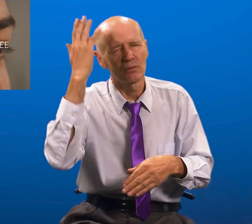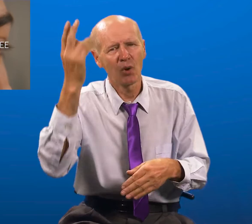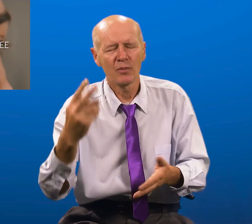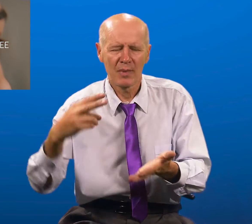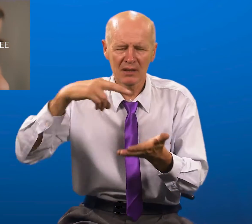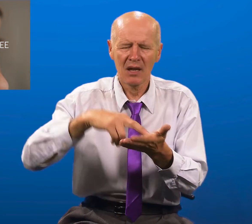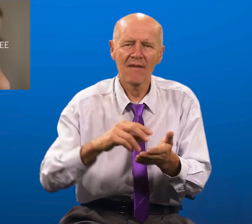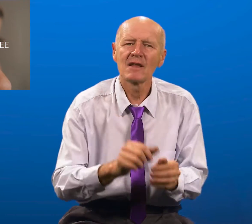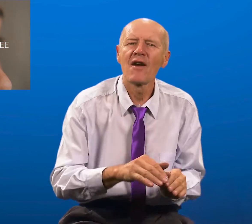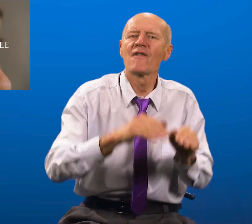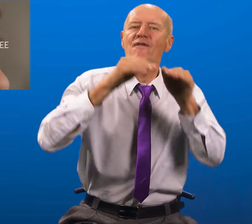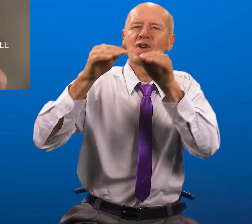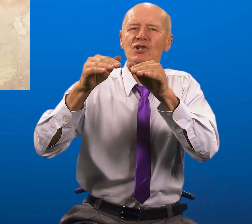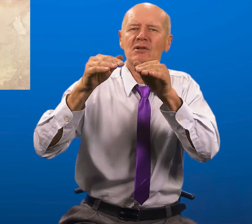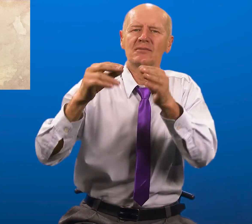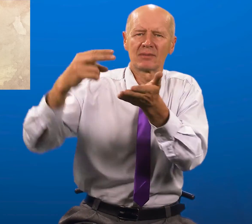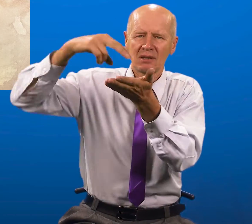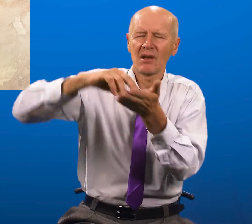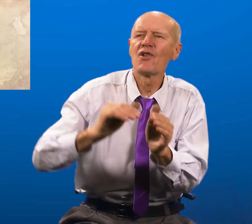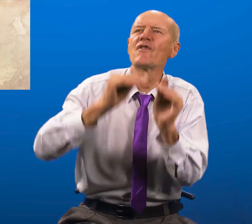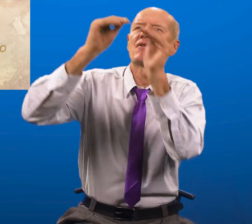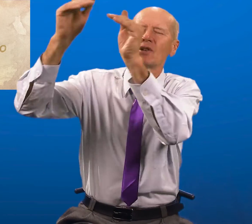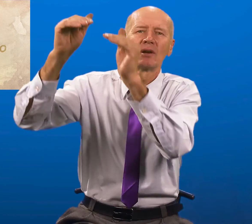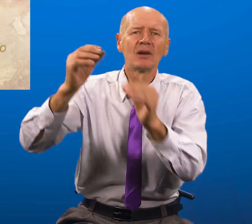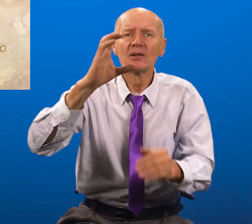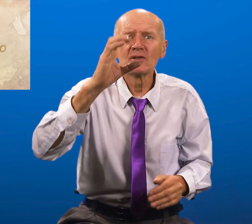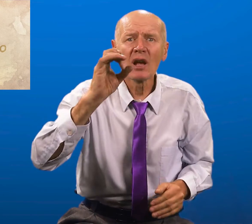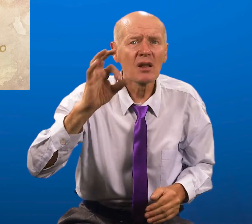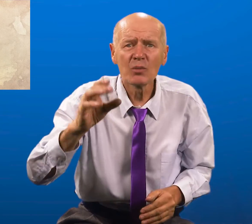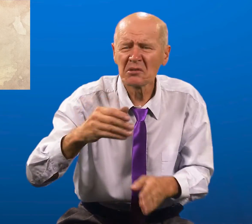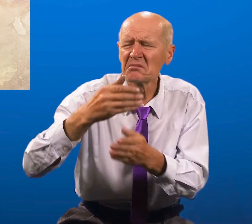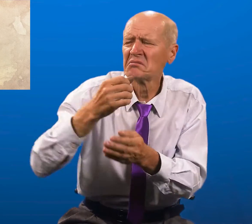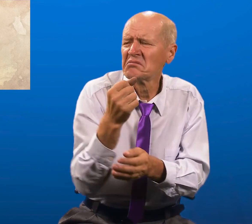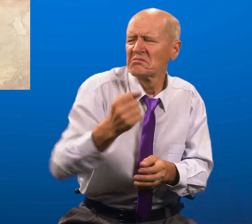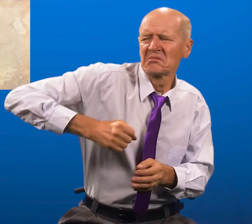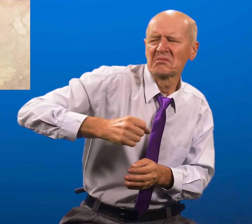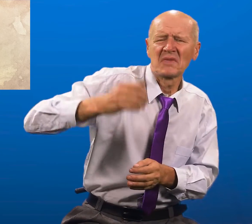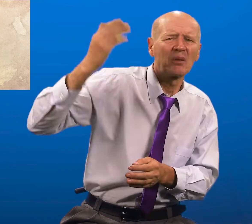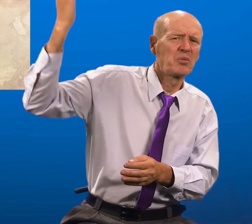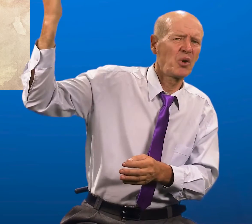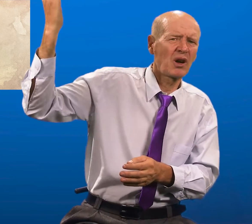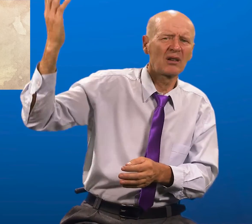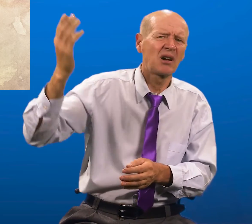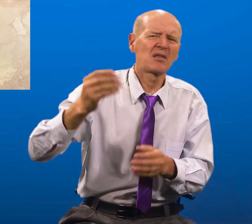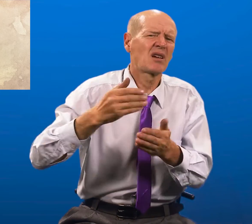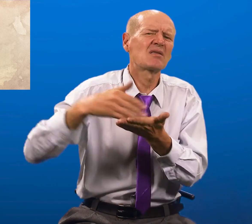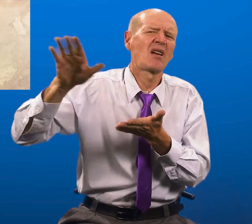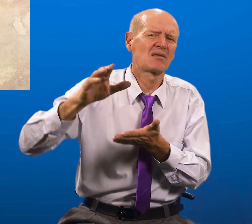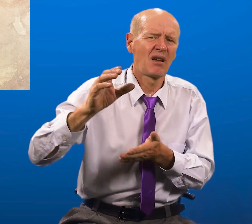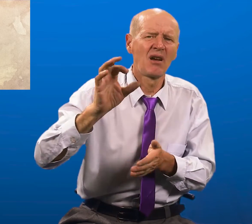ответственными за большее. Соломон отказался отдать Богу первое место. Последствия его поступка были трагичны для